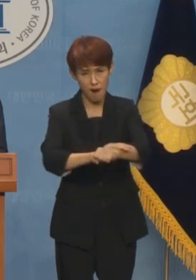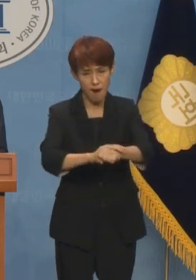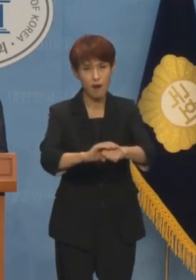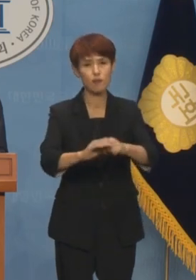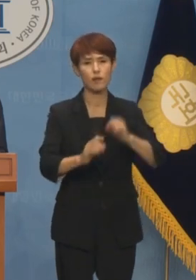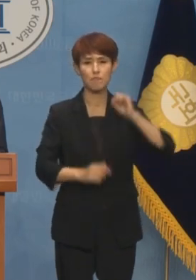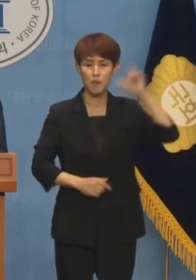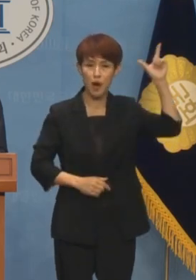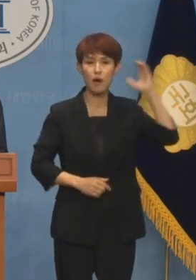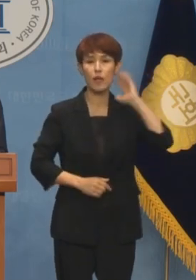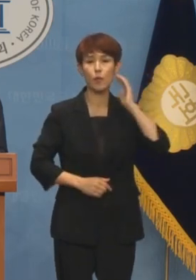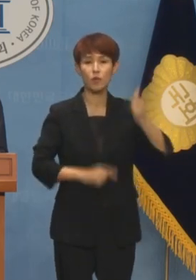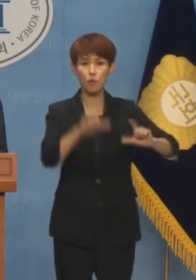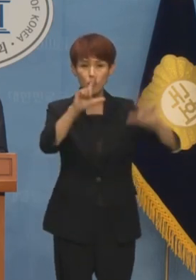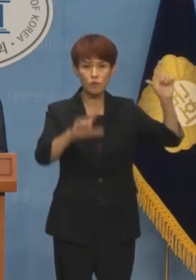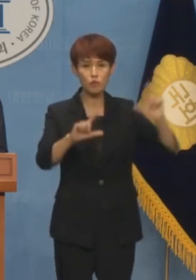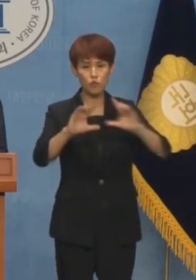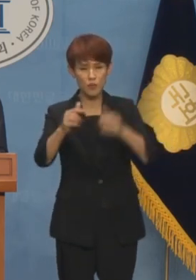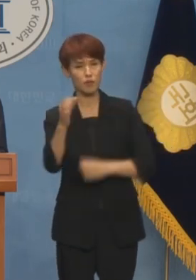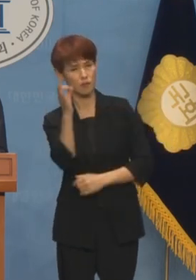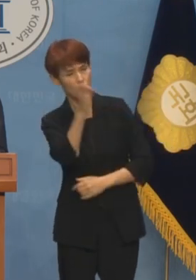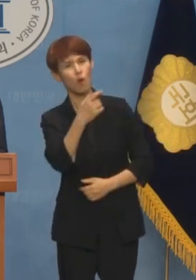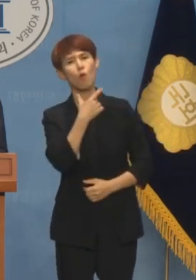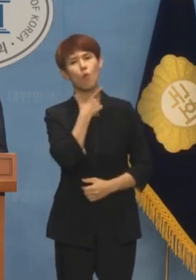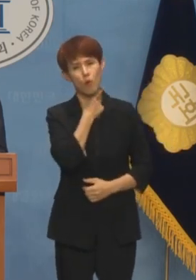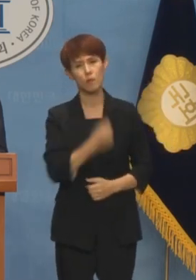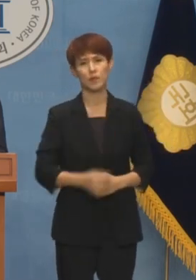유능한 대통령의 모습입니다.